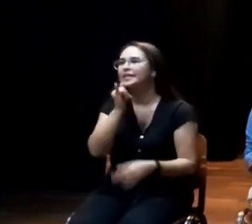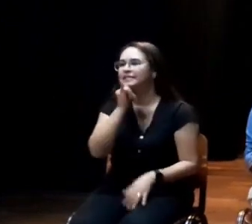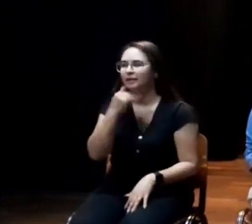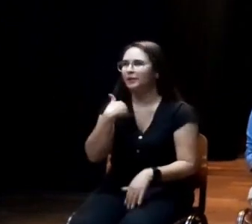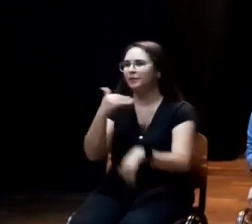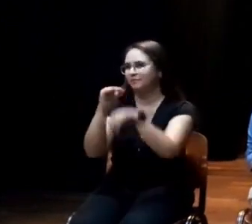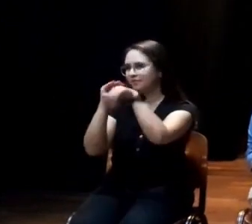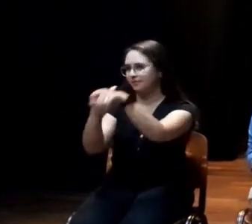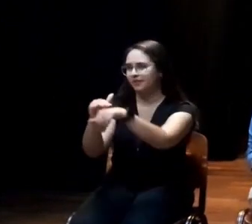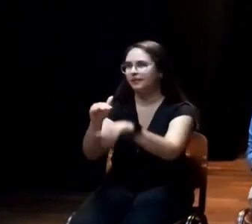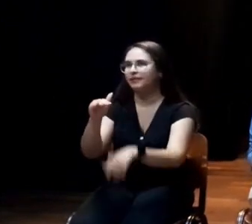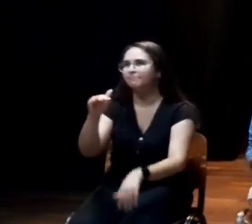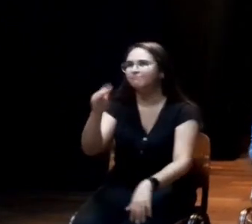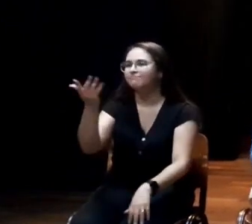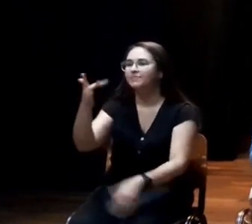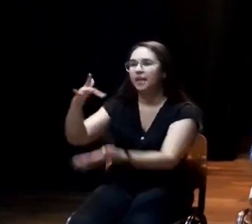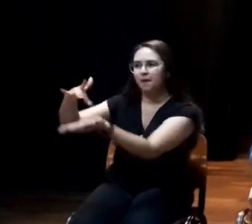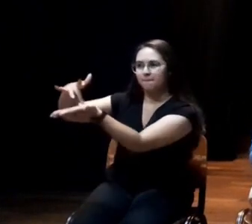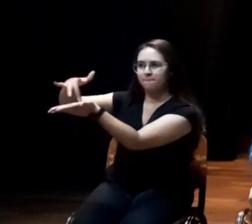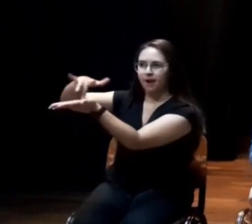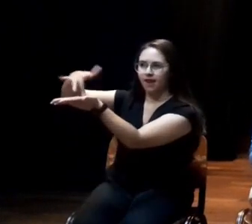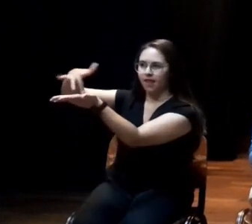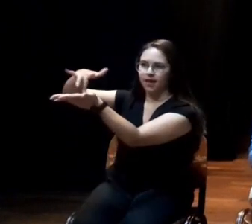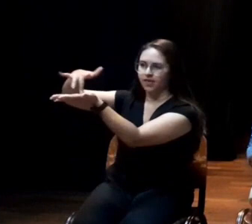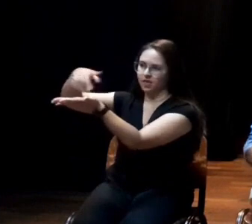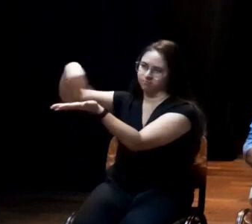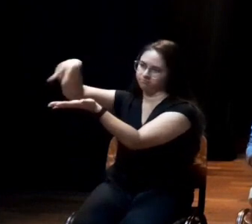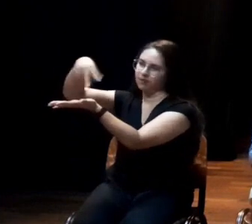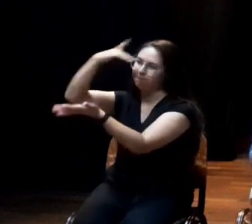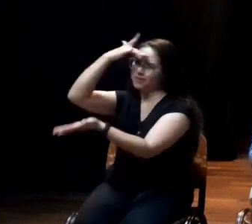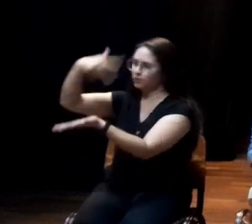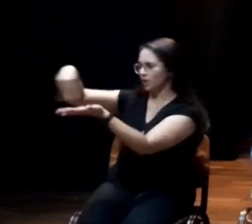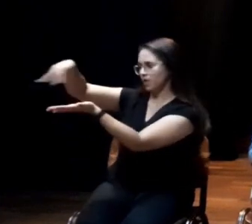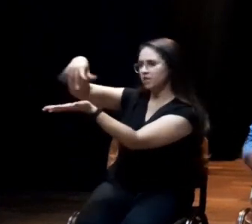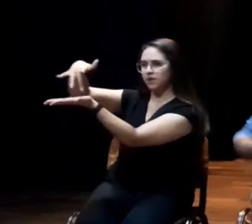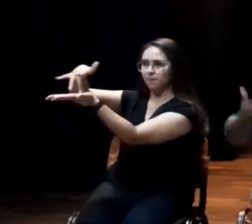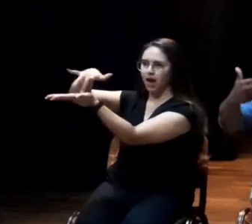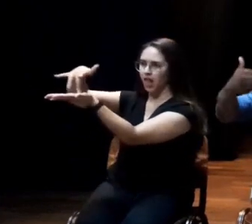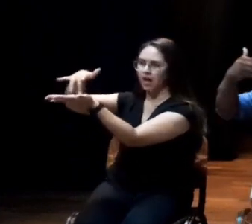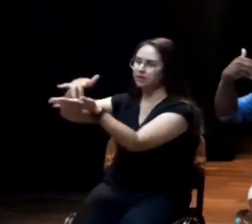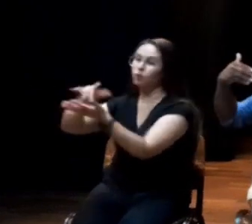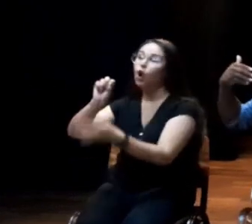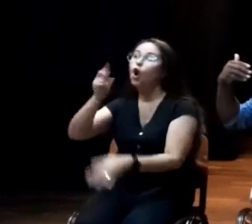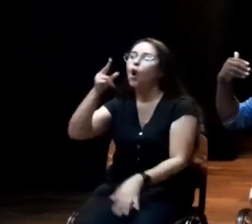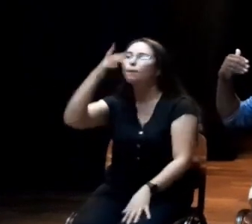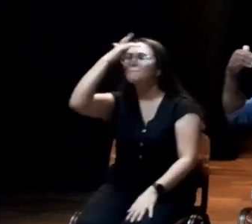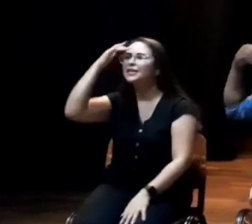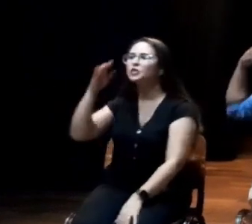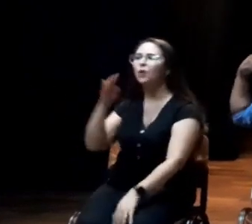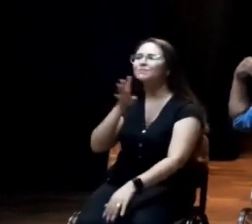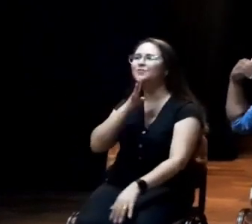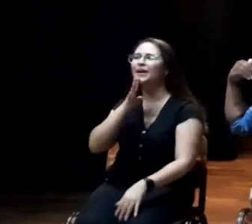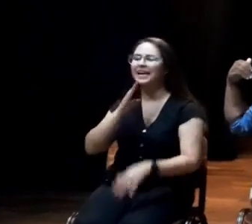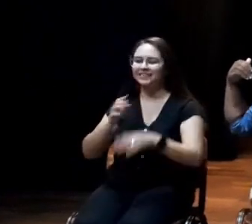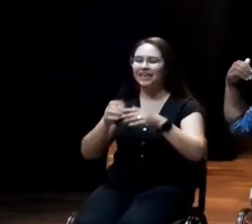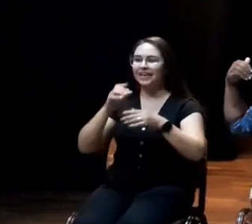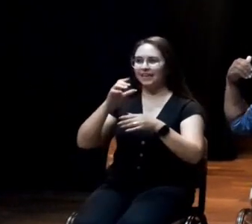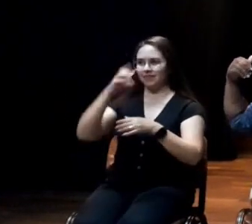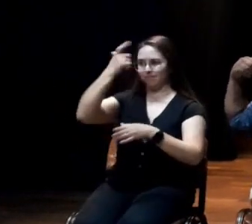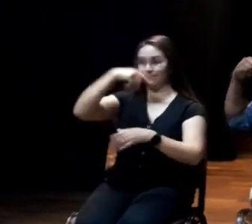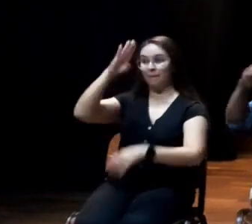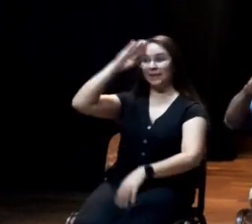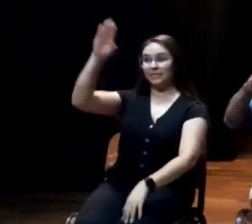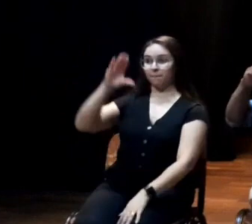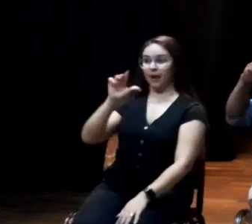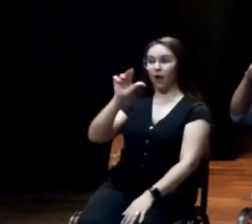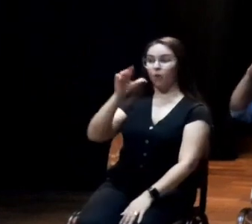assim, que o bailarino, a pessoa que está dançando ali, ou o back vocal, a pessoa que canta atrás como apoio,